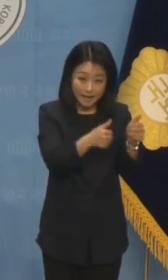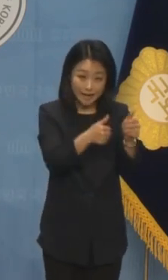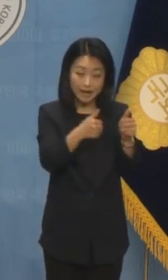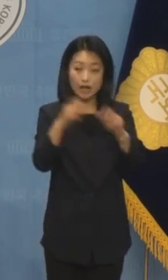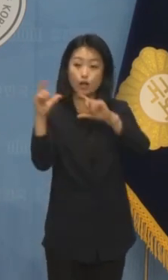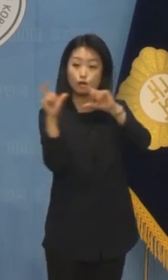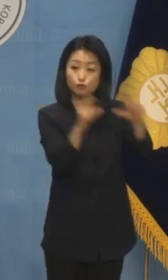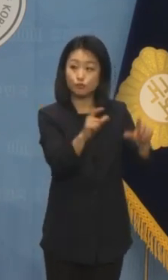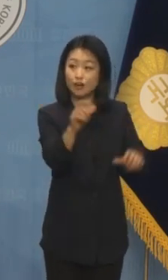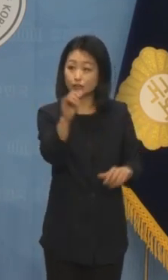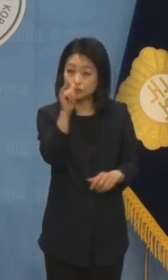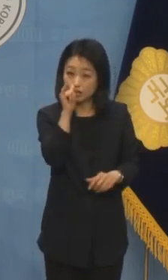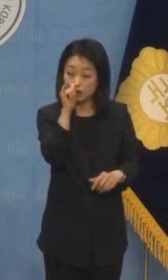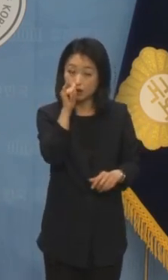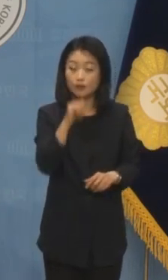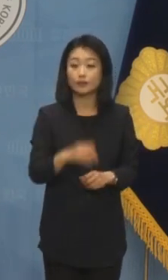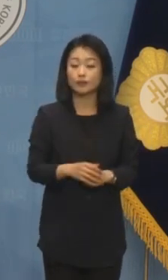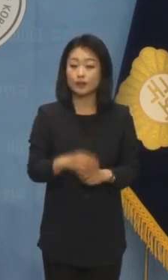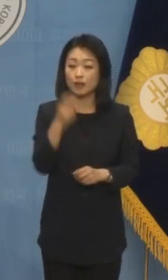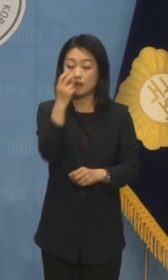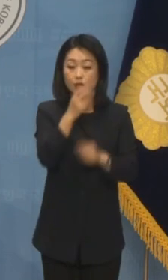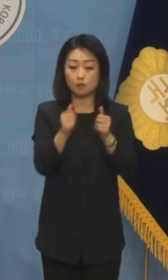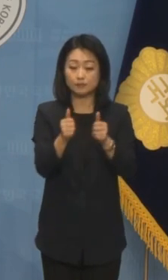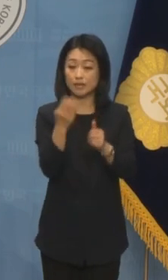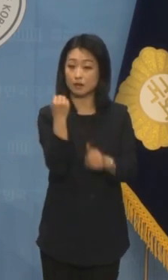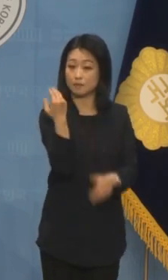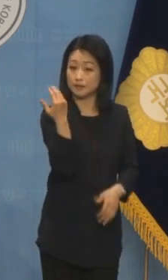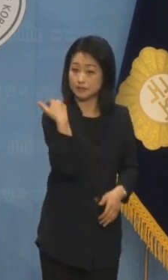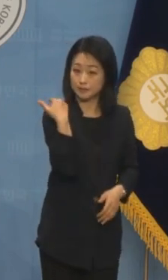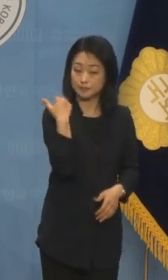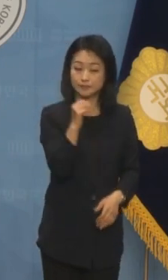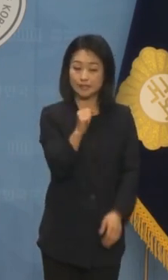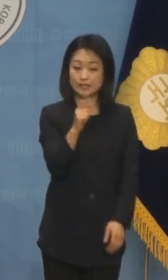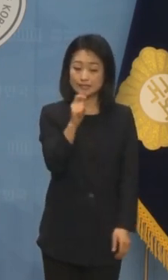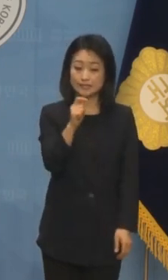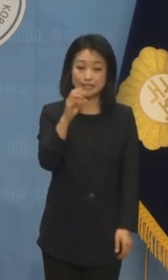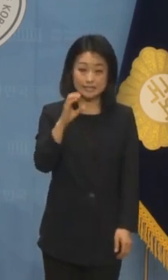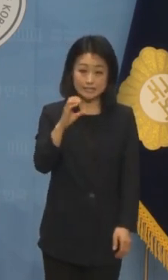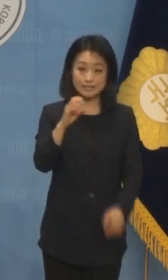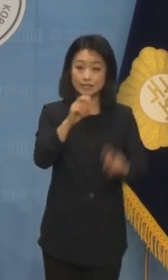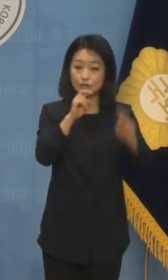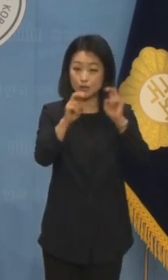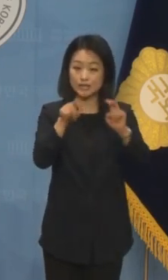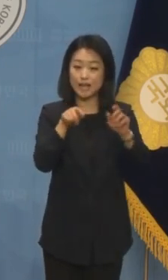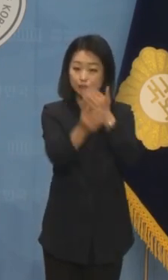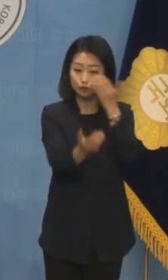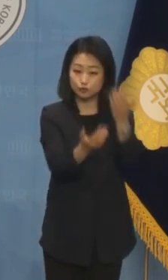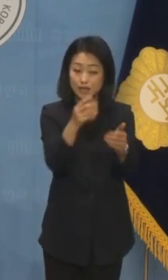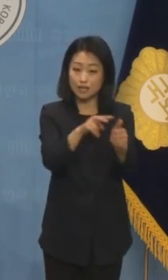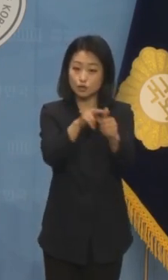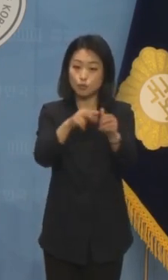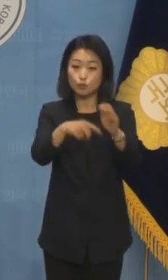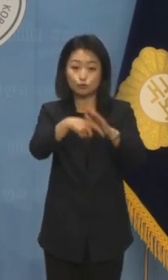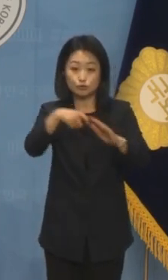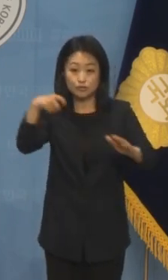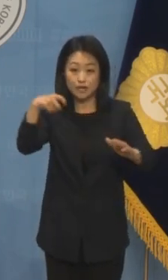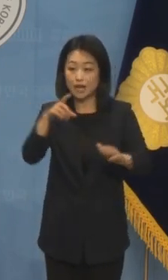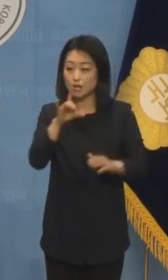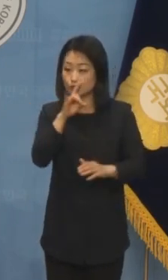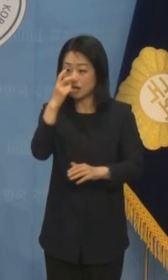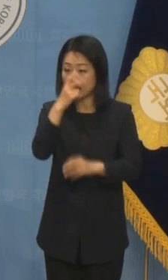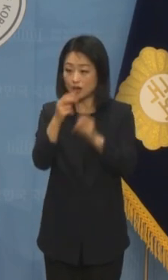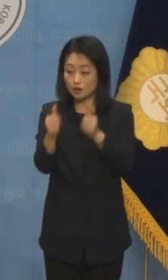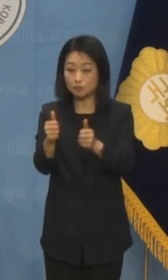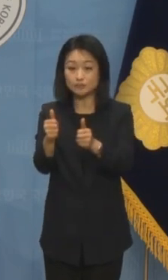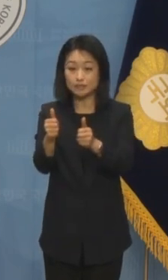수사 비밀입니다. 검찰은 최근 SPC 그룹의 압수수색 정보를 유출한 중앙지검